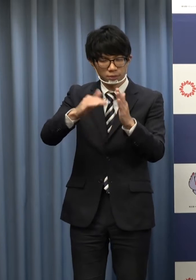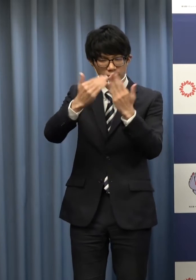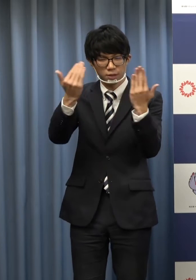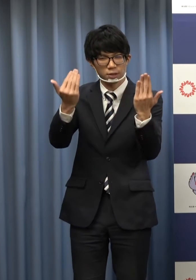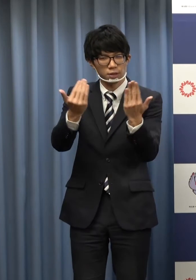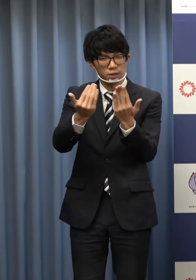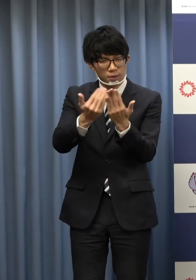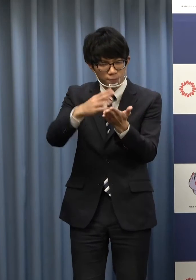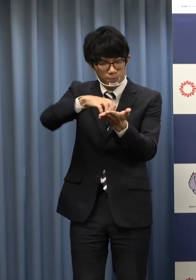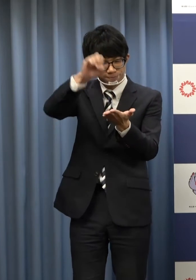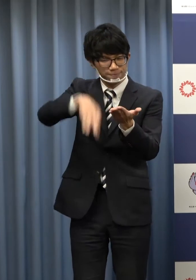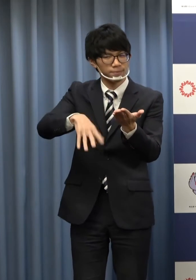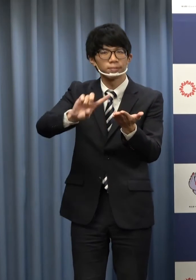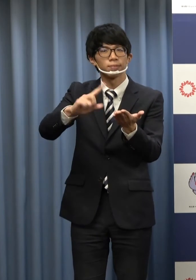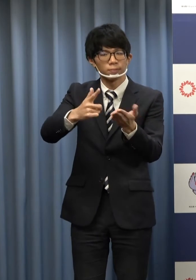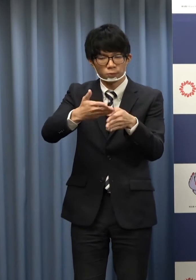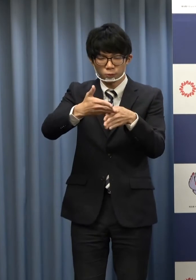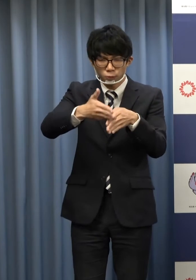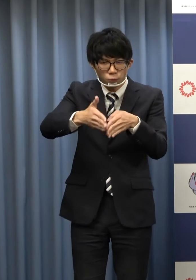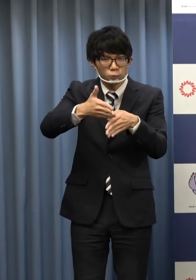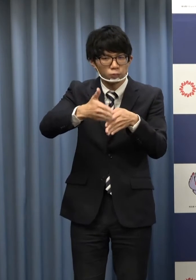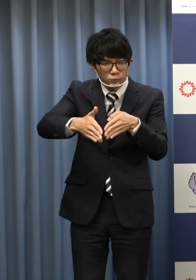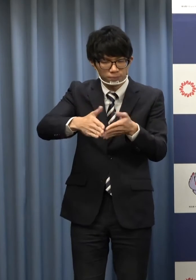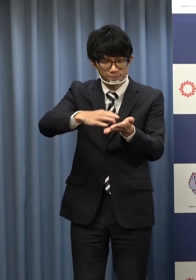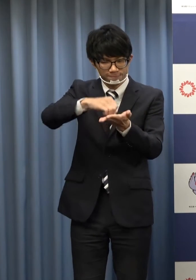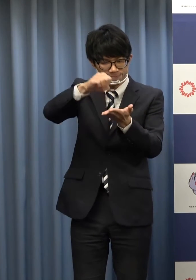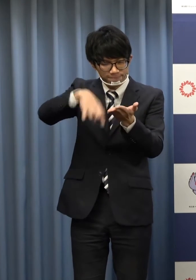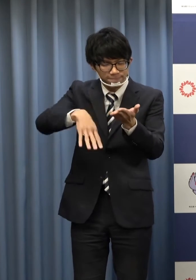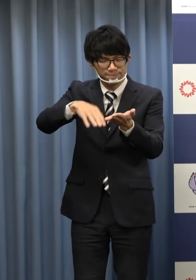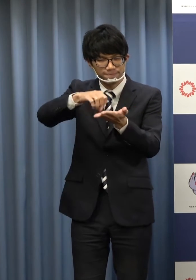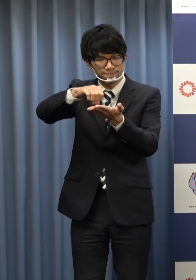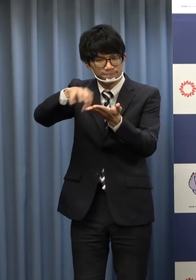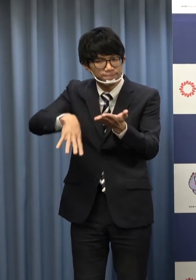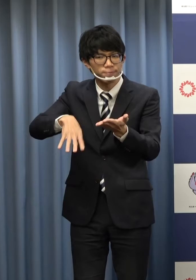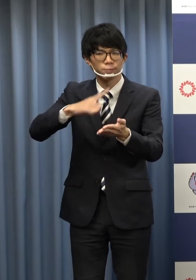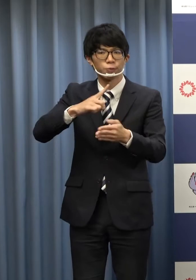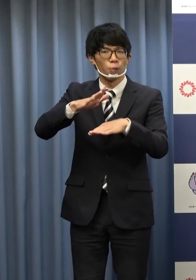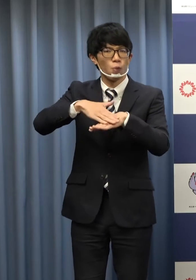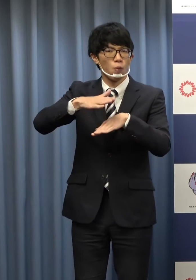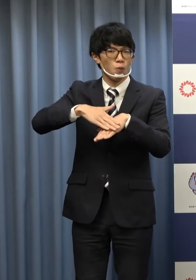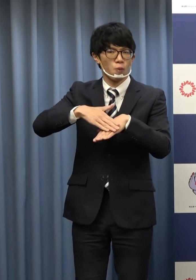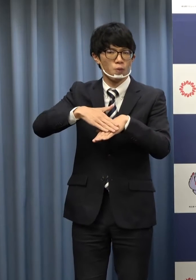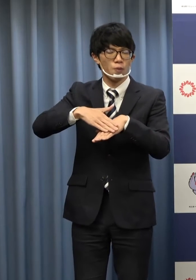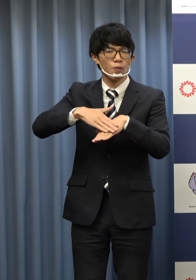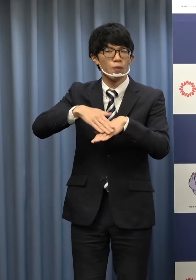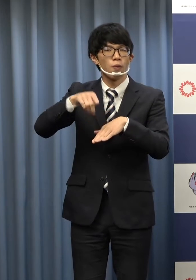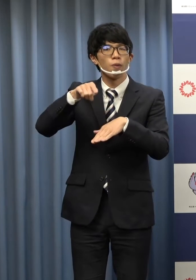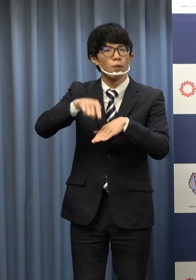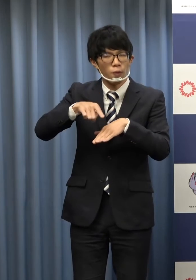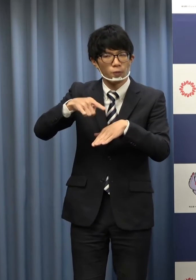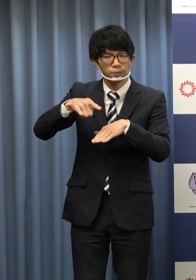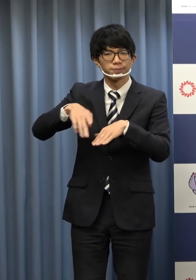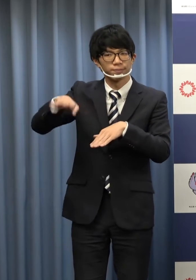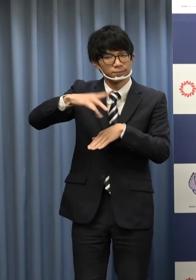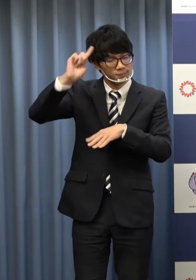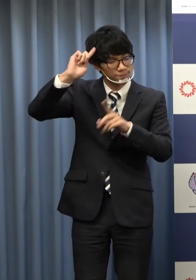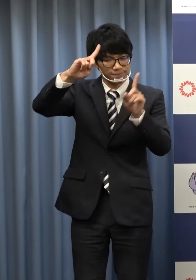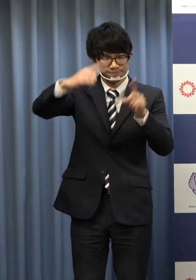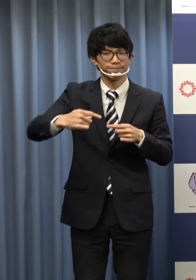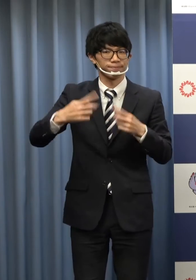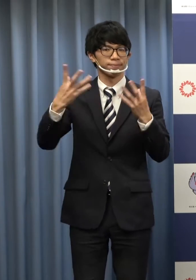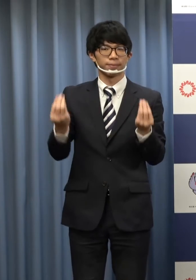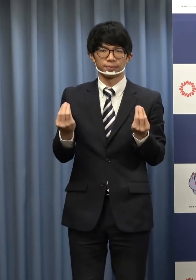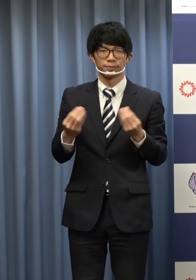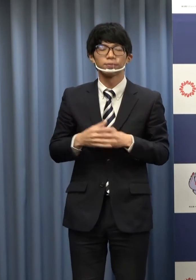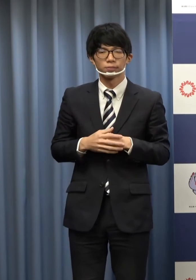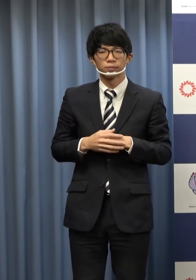てが解除されるのではなく段階的な解除になるという前提のもと、その段階における